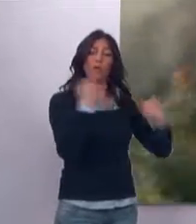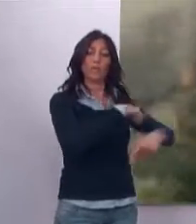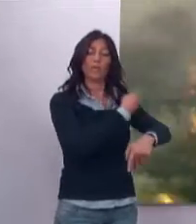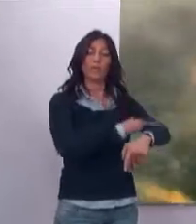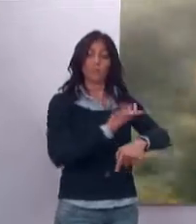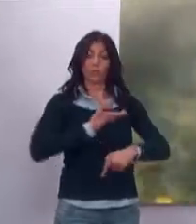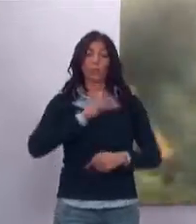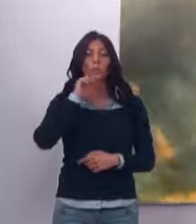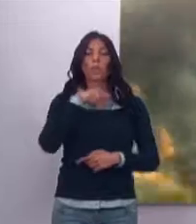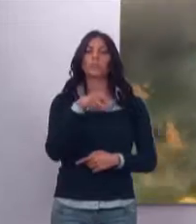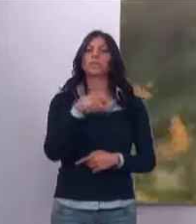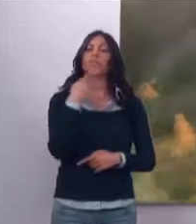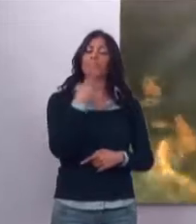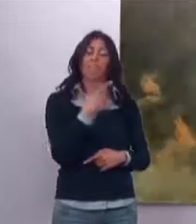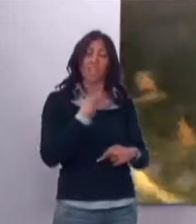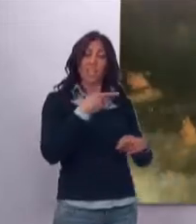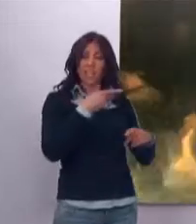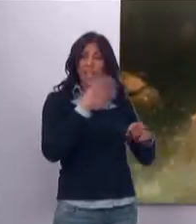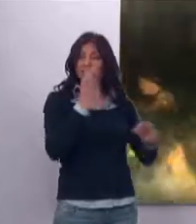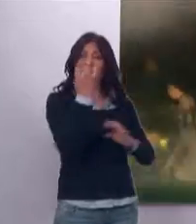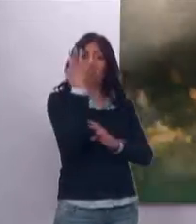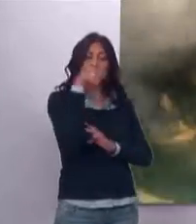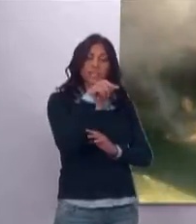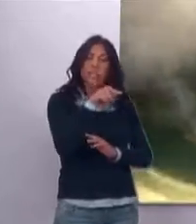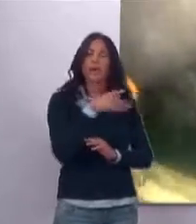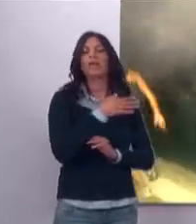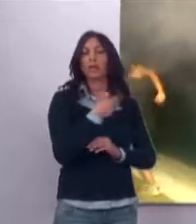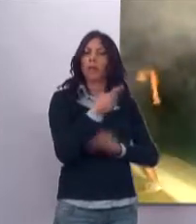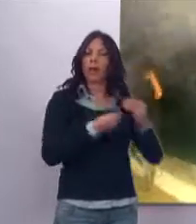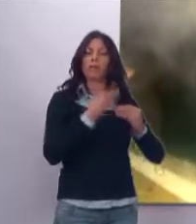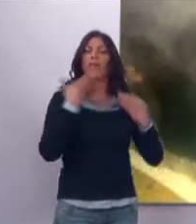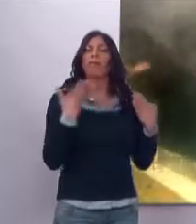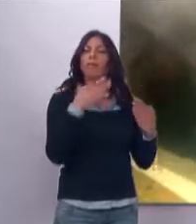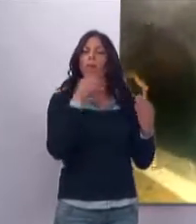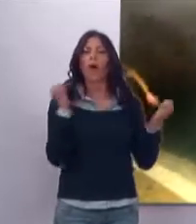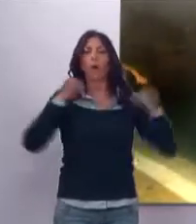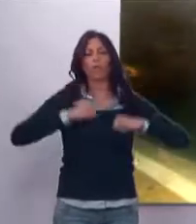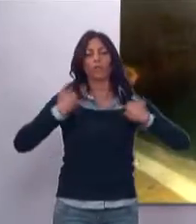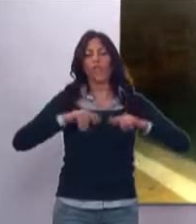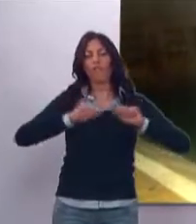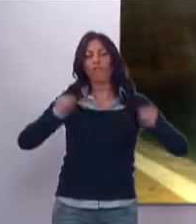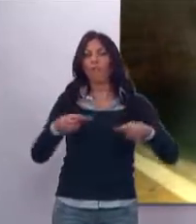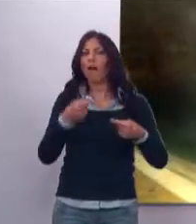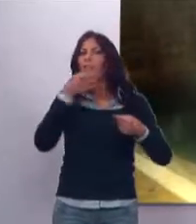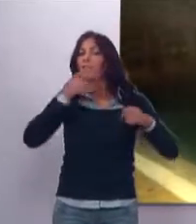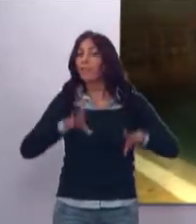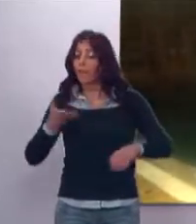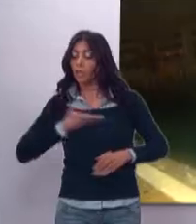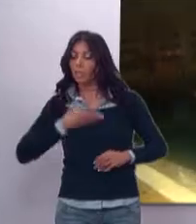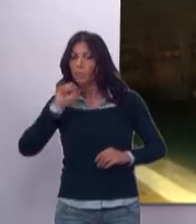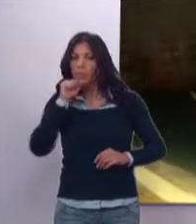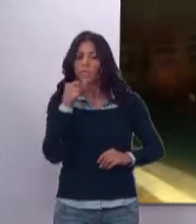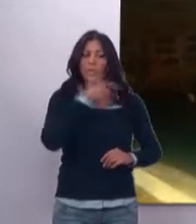de Deportes del Ayuntamiento motrileño ha indicado que el desarrollo de esta iniciativa ha sido posible gracias al acuerdo firmado